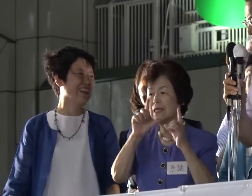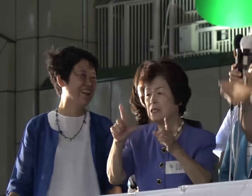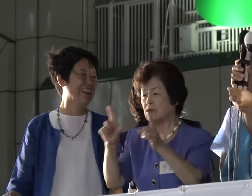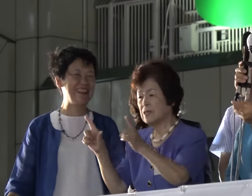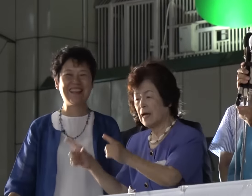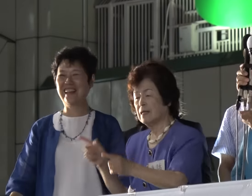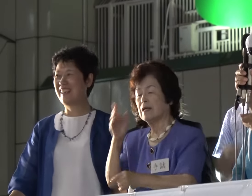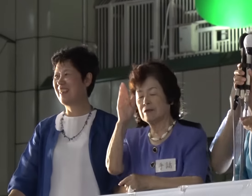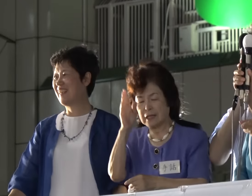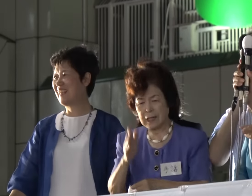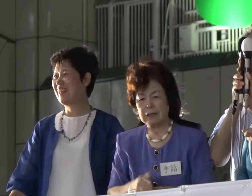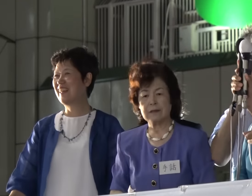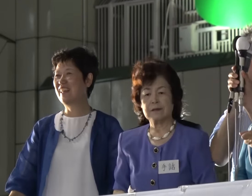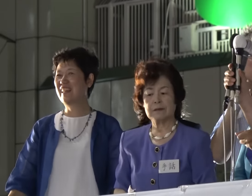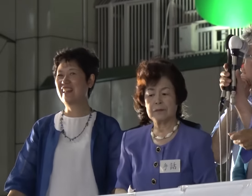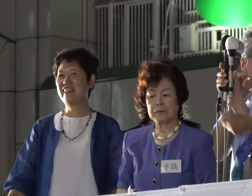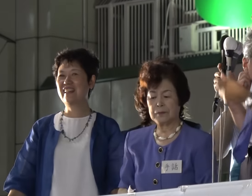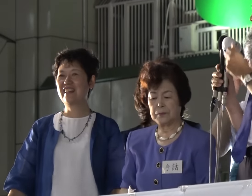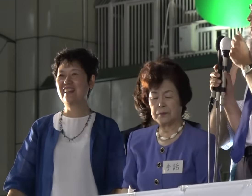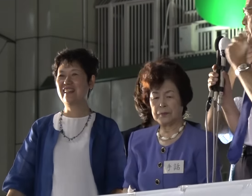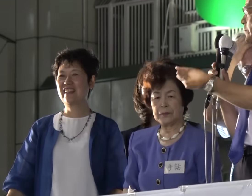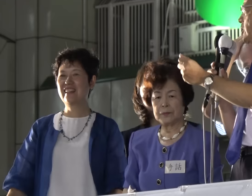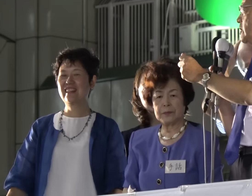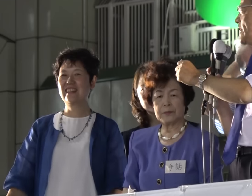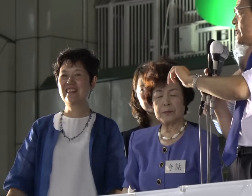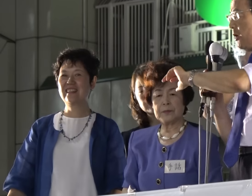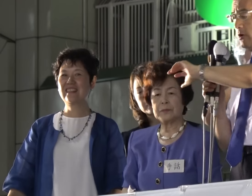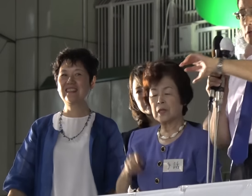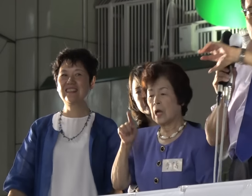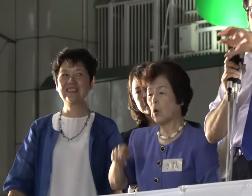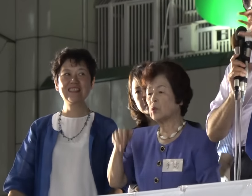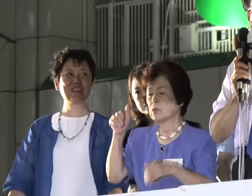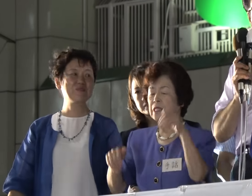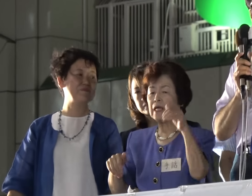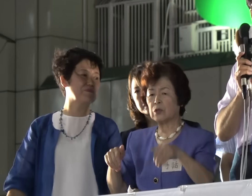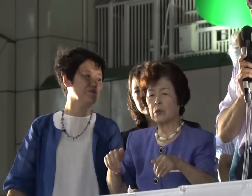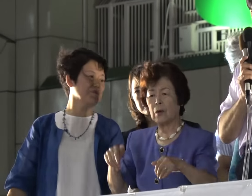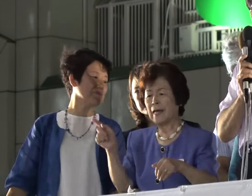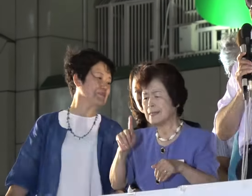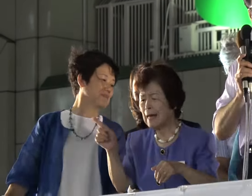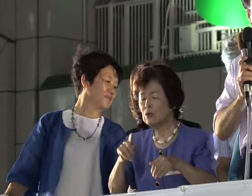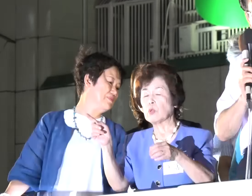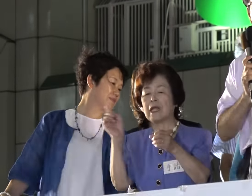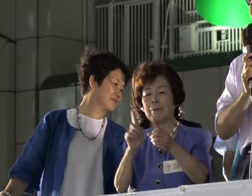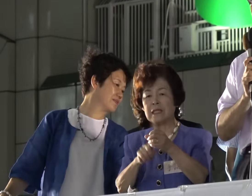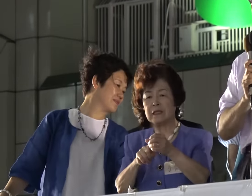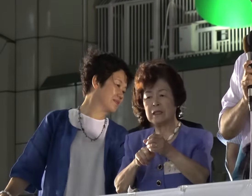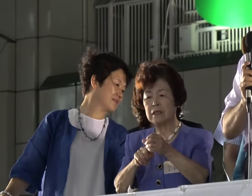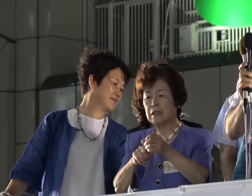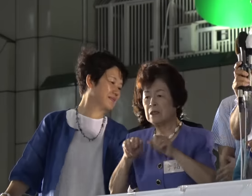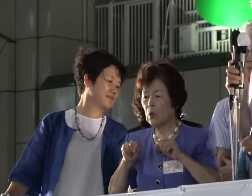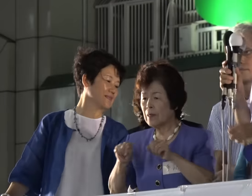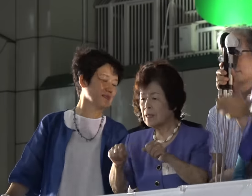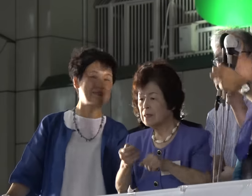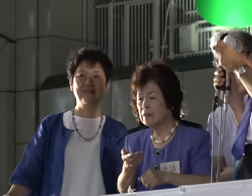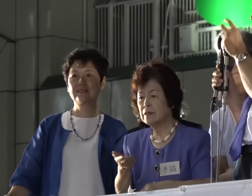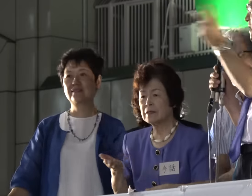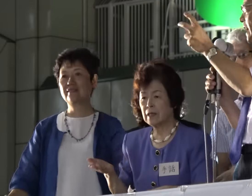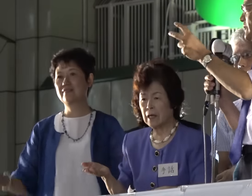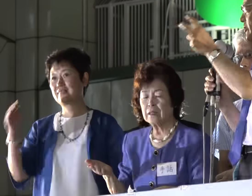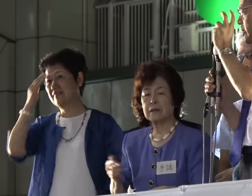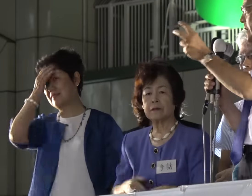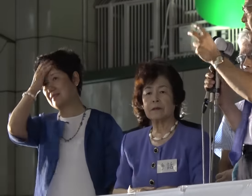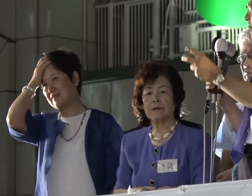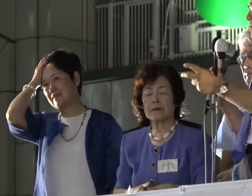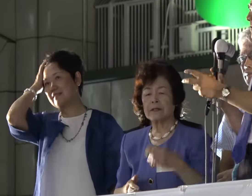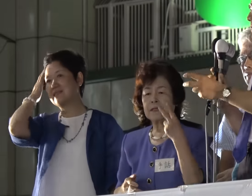皆さんから語ってください。そもそもこの選挙、何のために行われているか。2